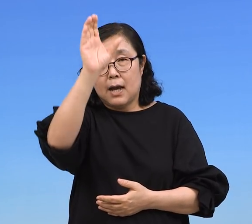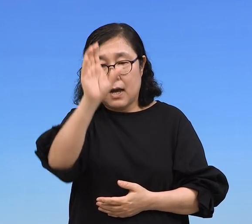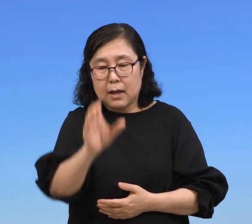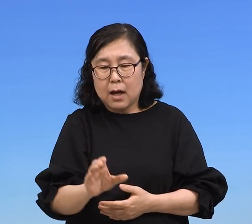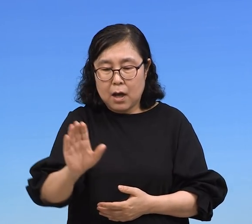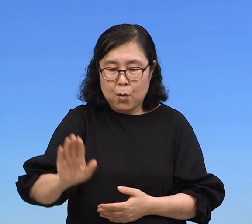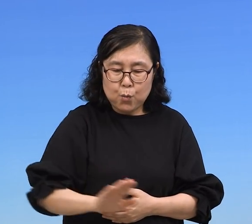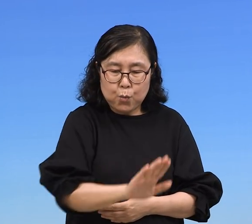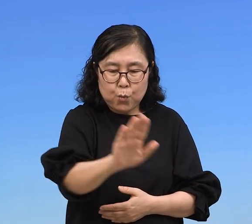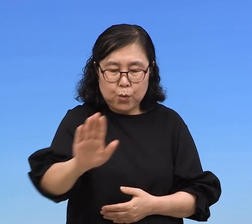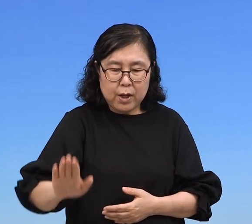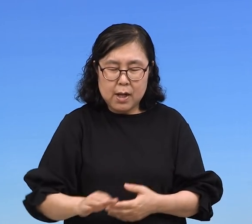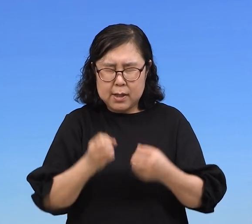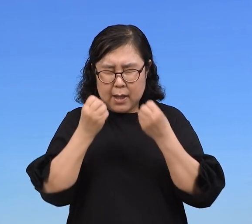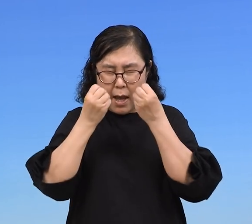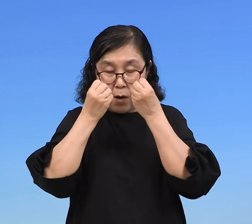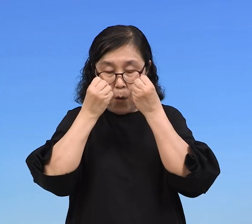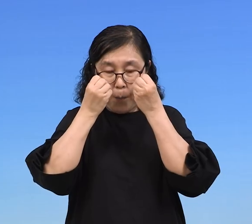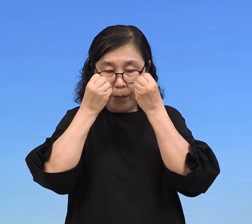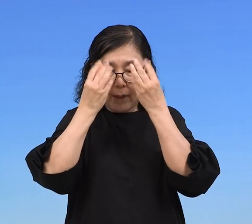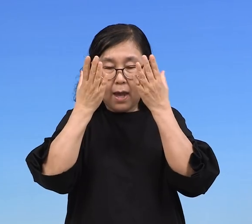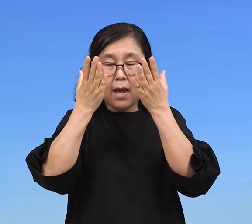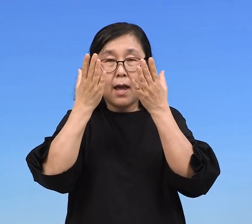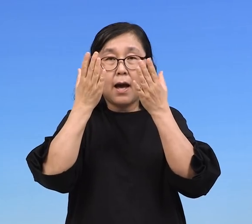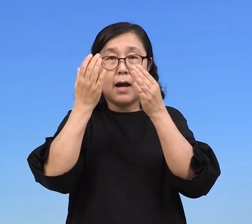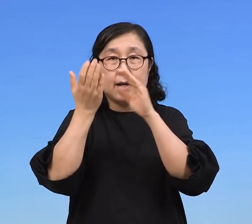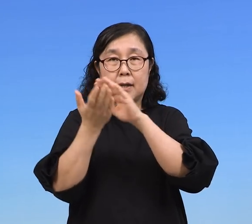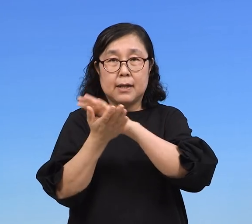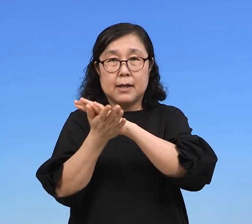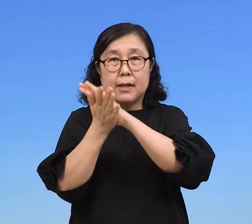십자가 우리 새롭게 하리.